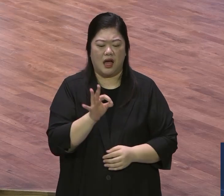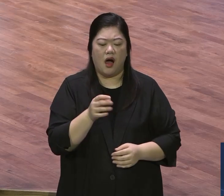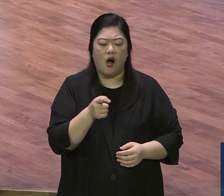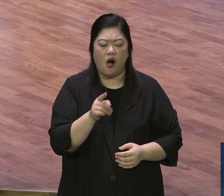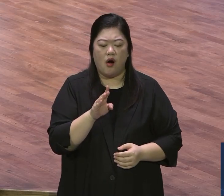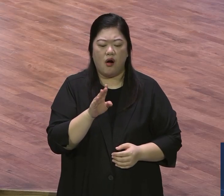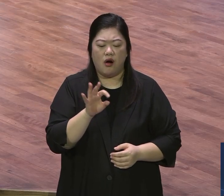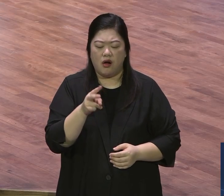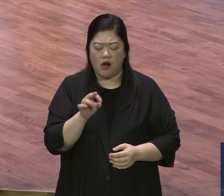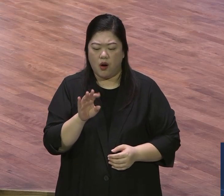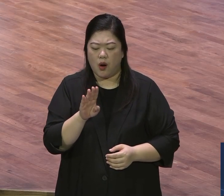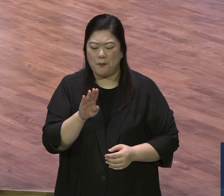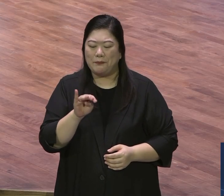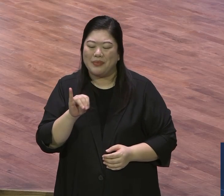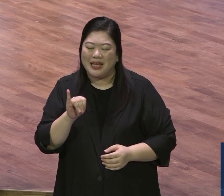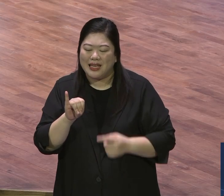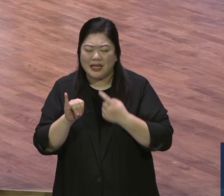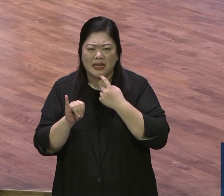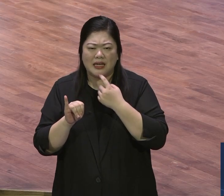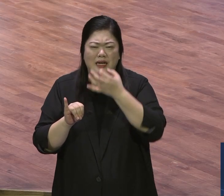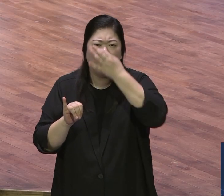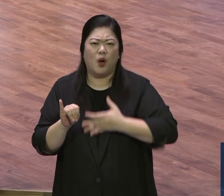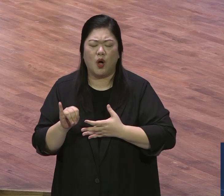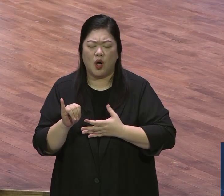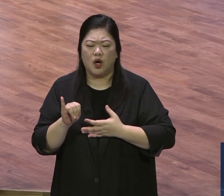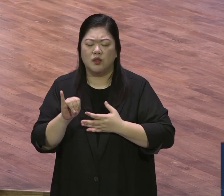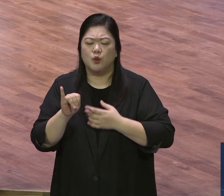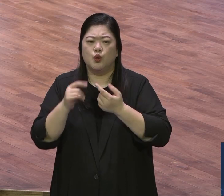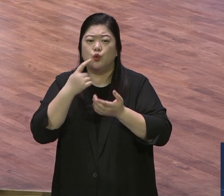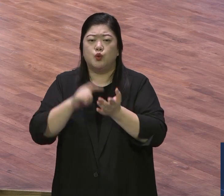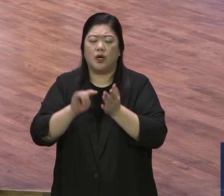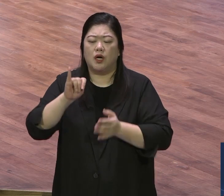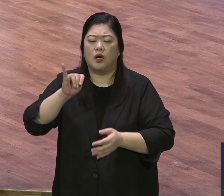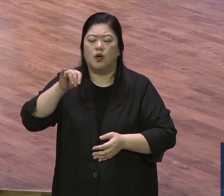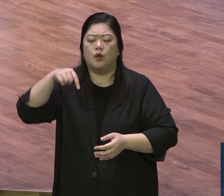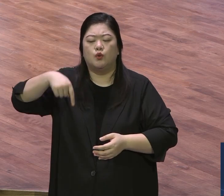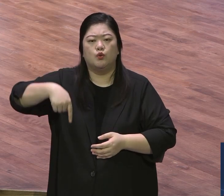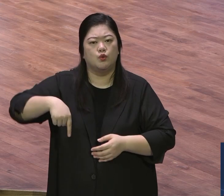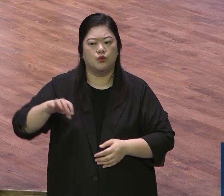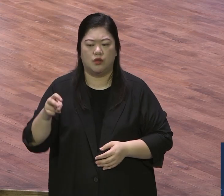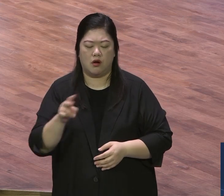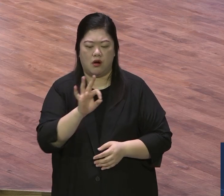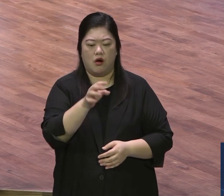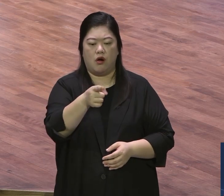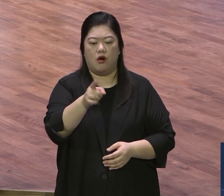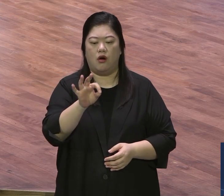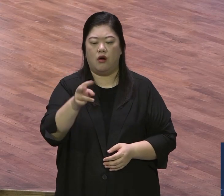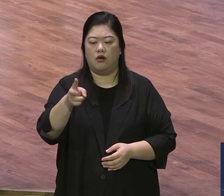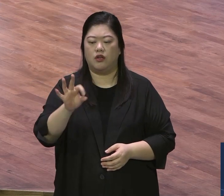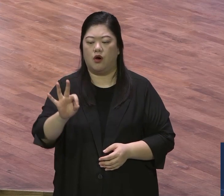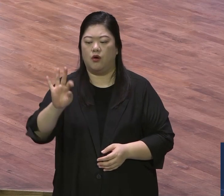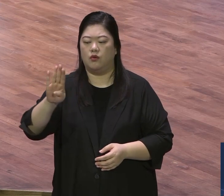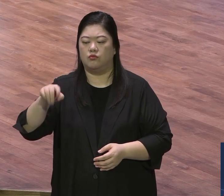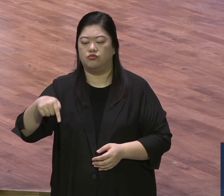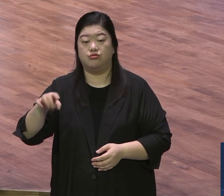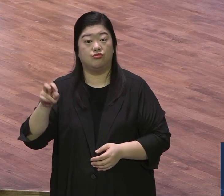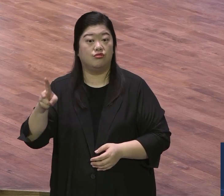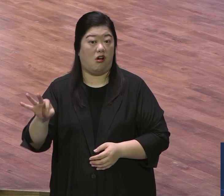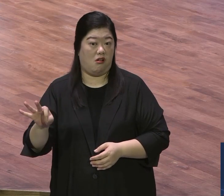제가 왜 말씀드립니까 신앙생활 또 어영부용 하는 사람이 있어요